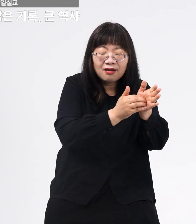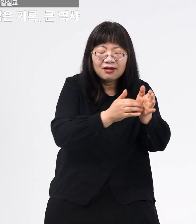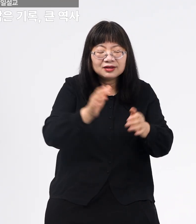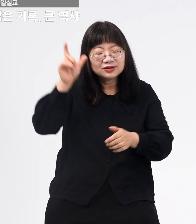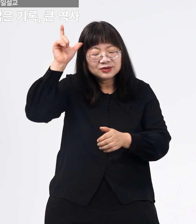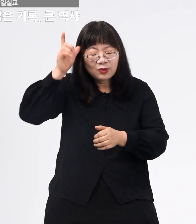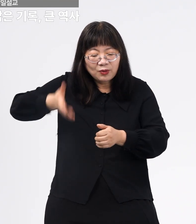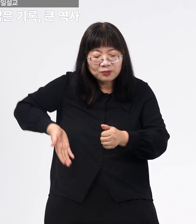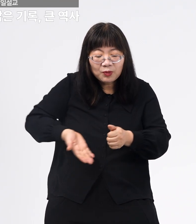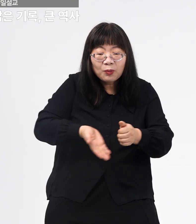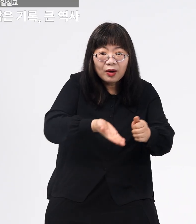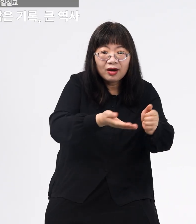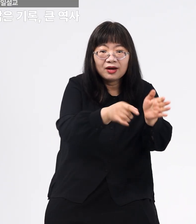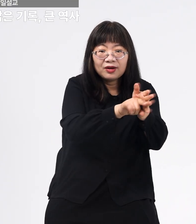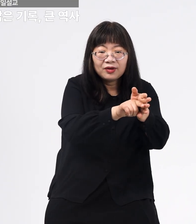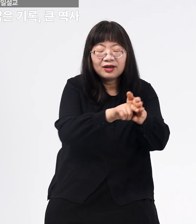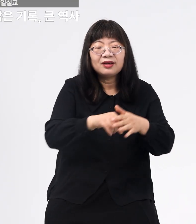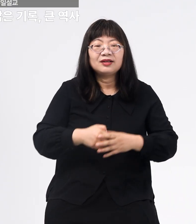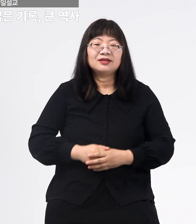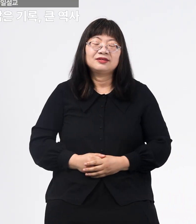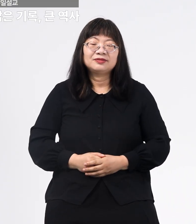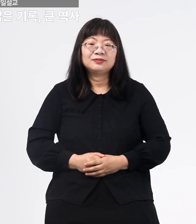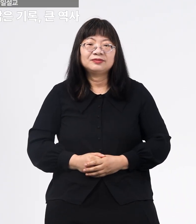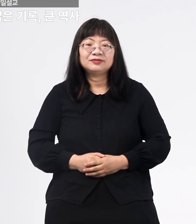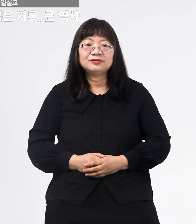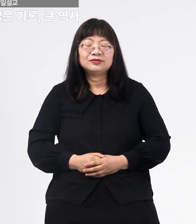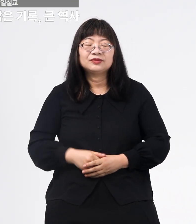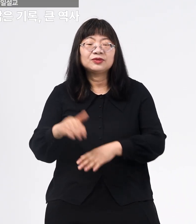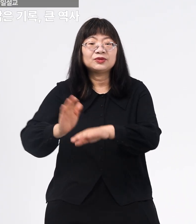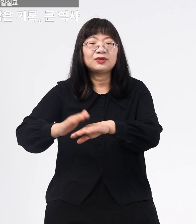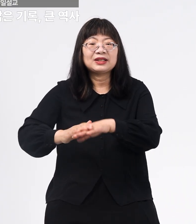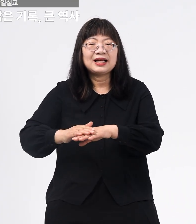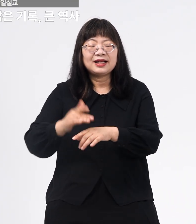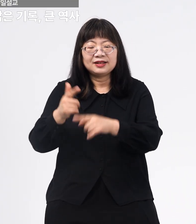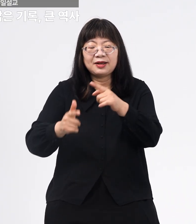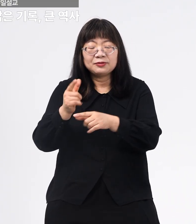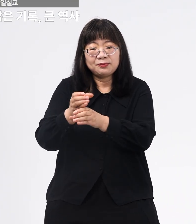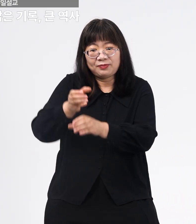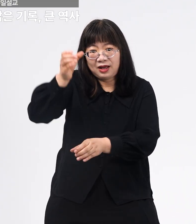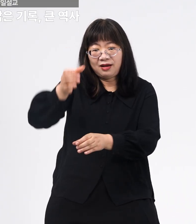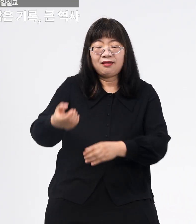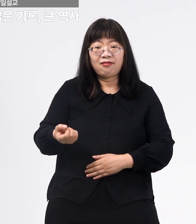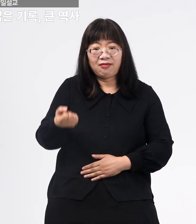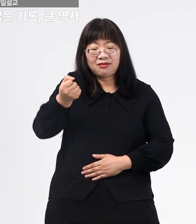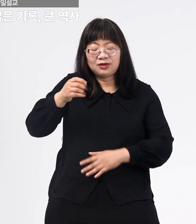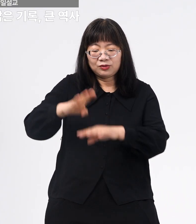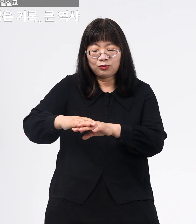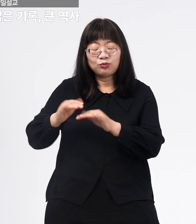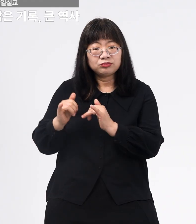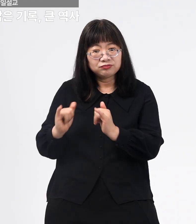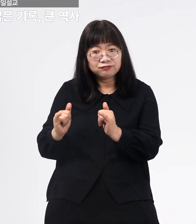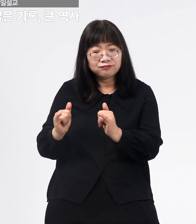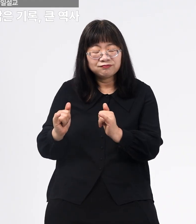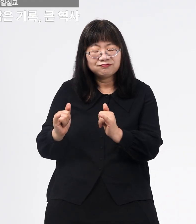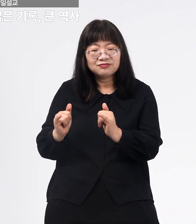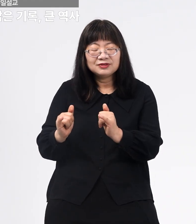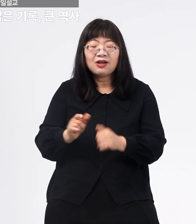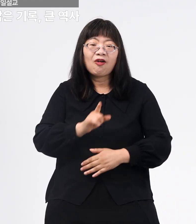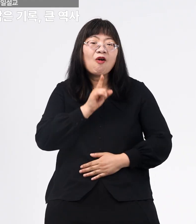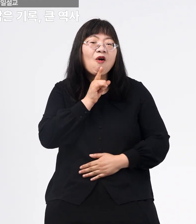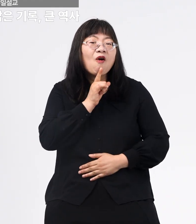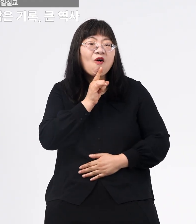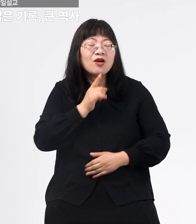몰기 위해서 이제 손에 막대기를 든 농부가